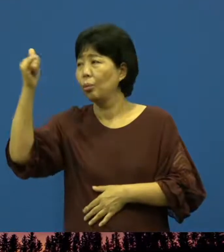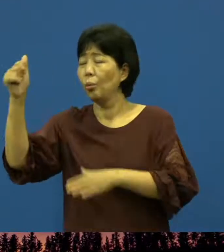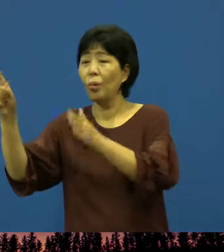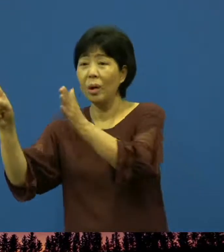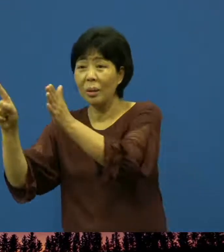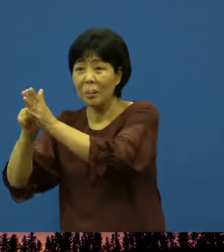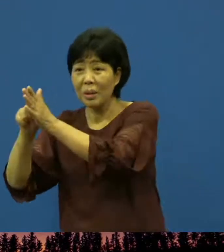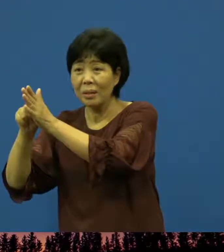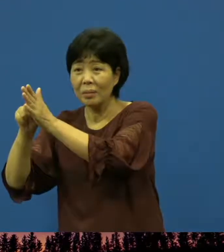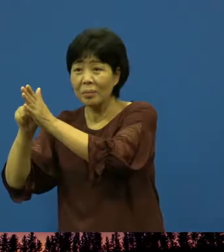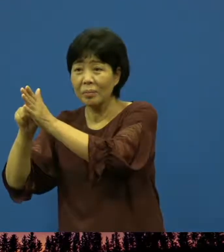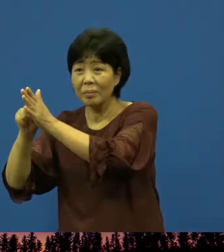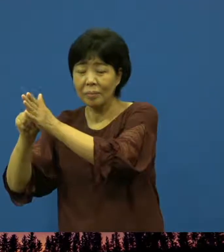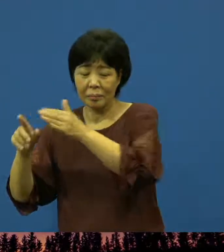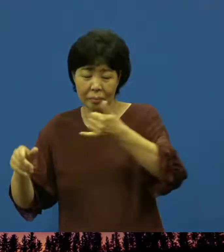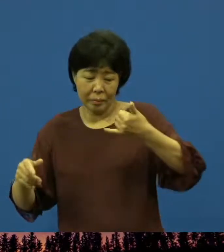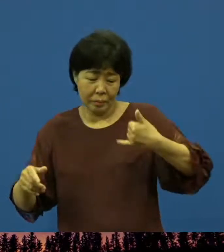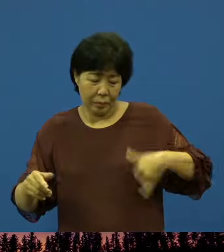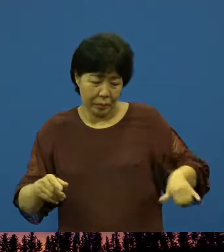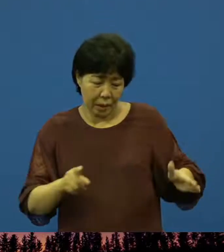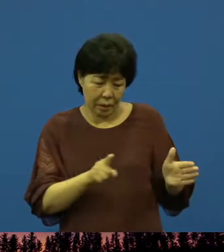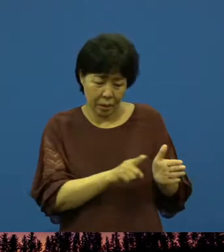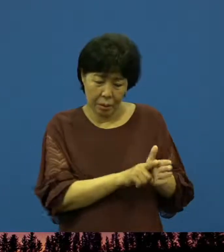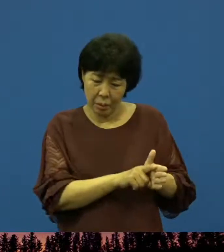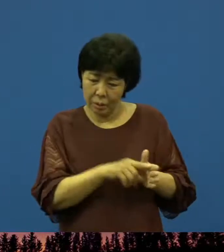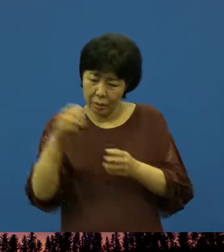언젠가는 딜레마에 빠지게 되어 있어요.